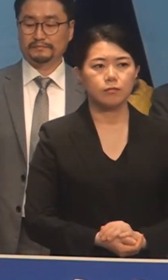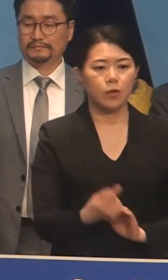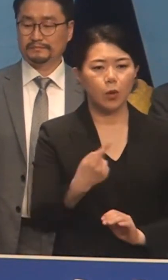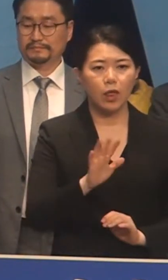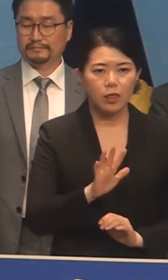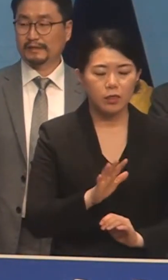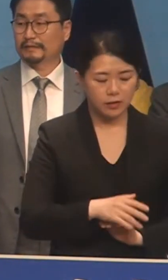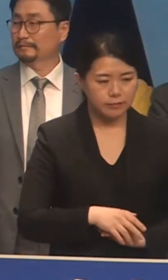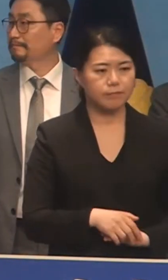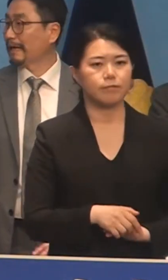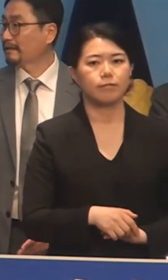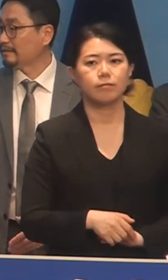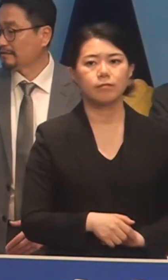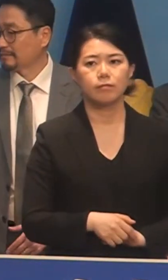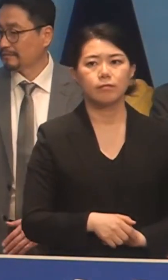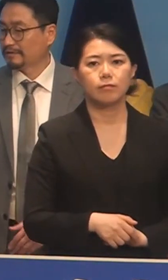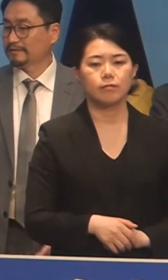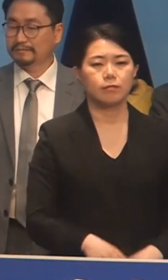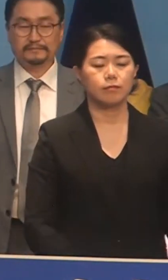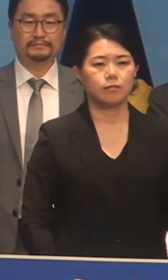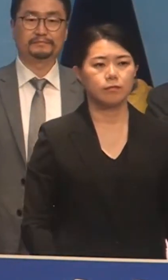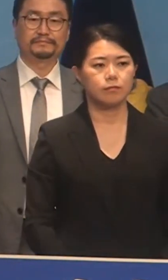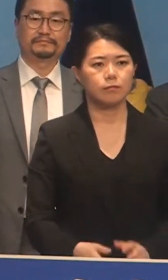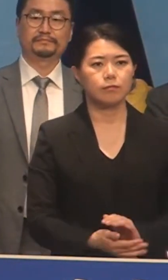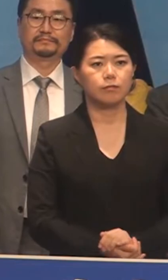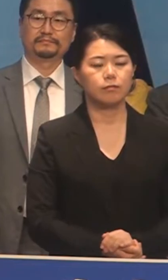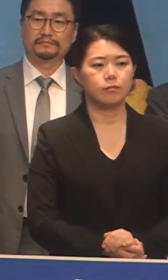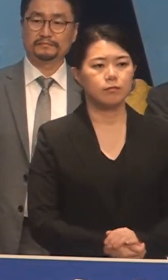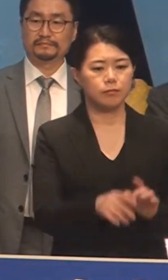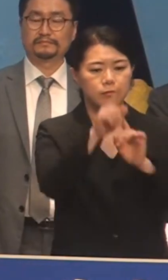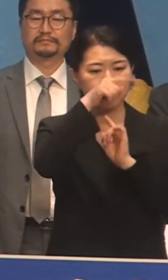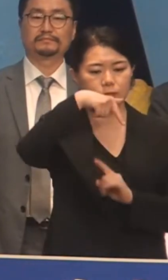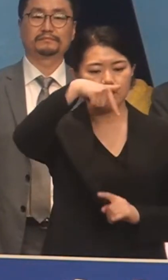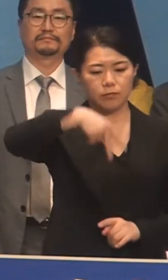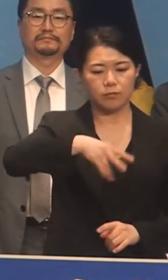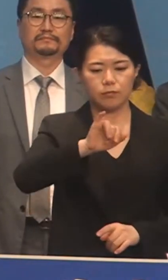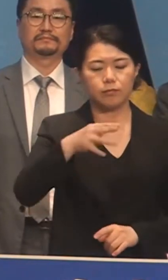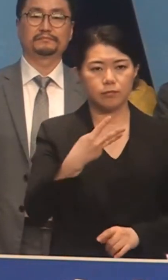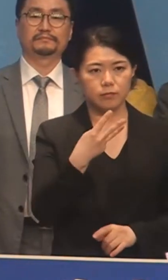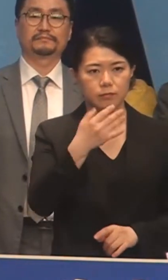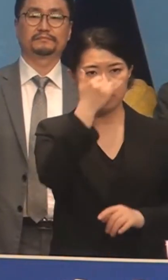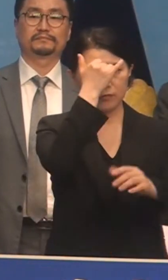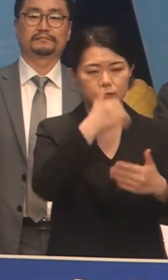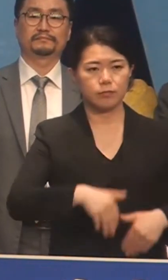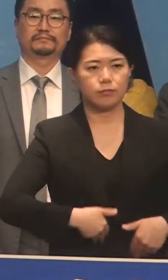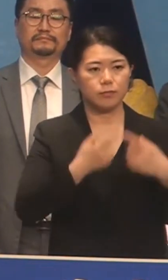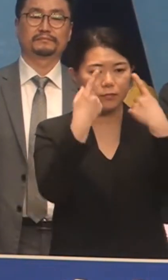안 오셨군요? 아니시고요? 네, 이규필 충남대학교 교수,